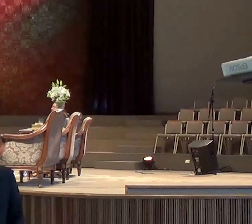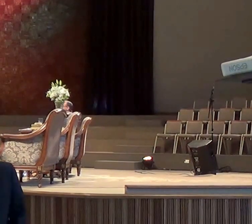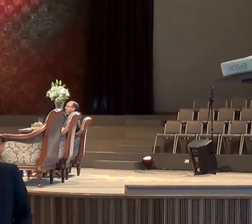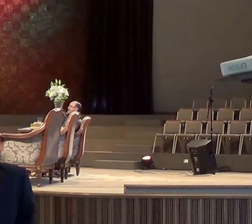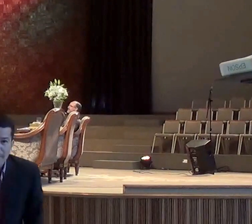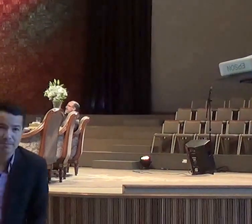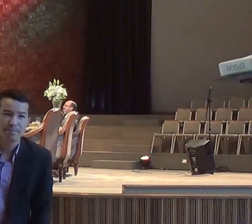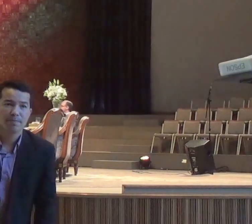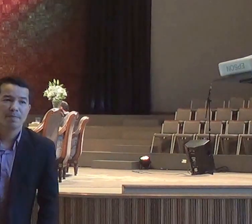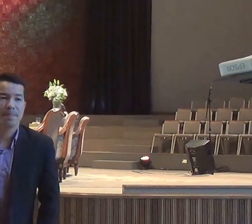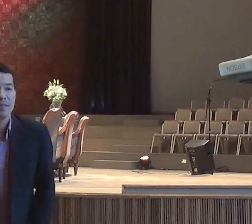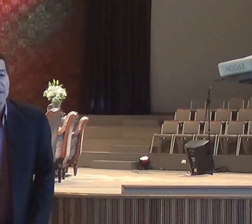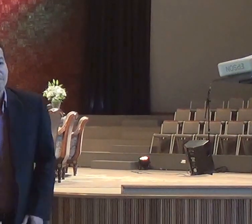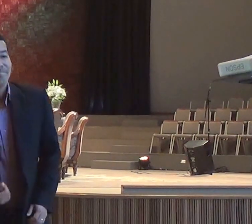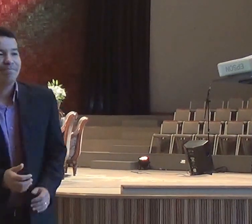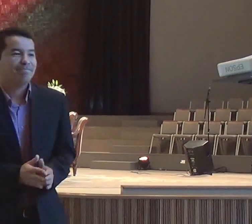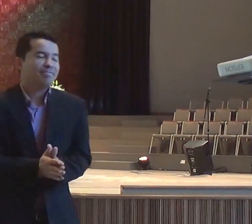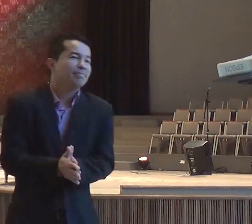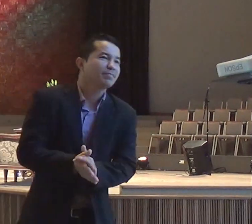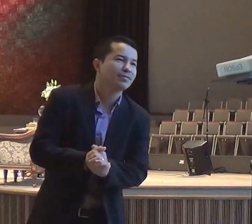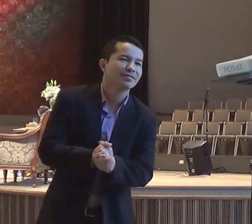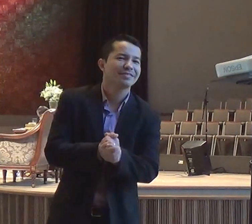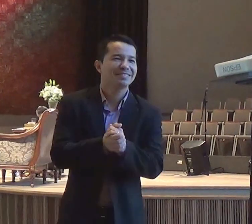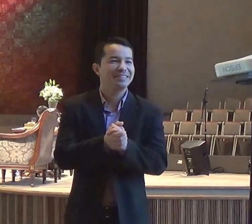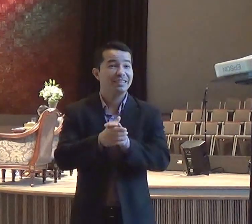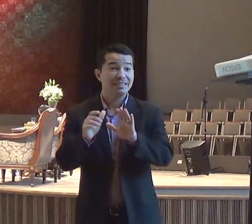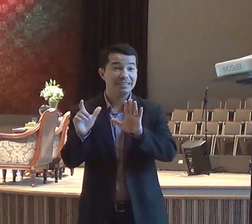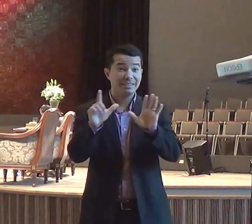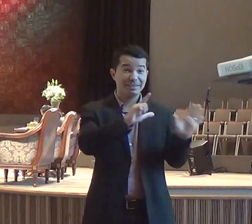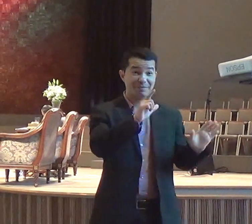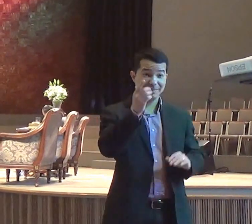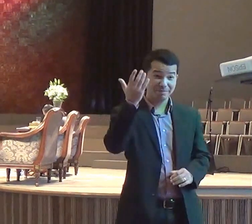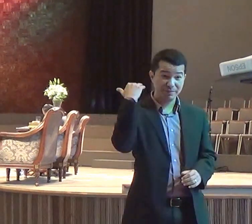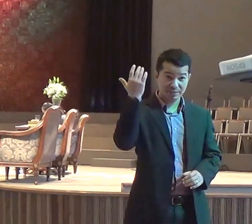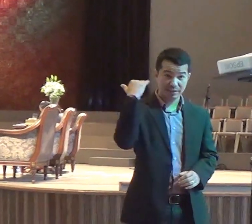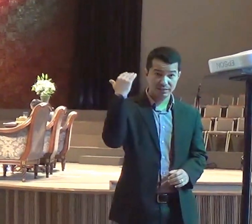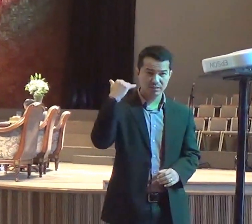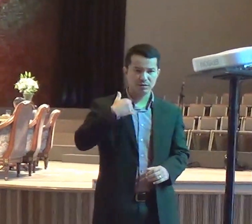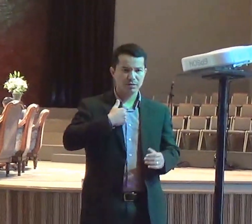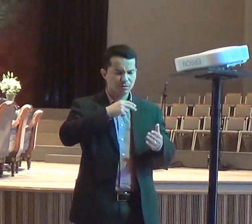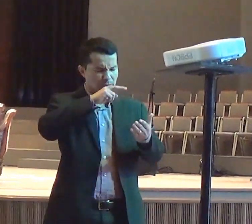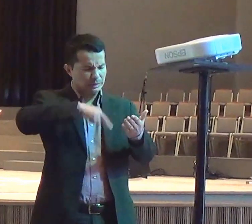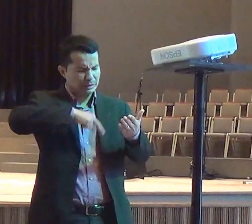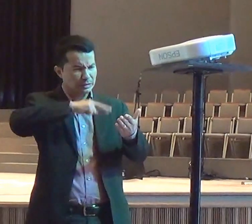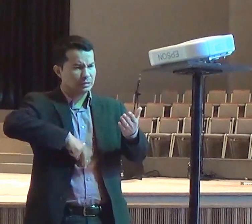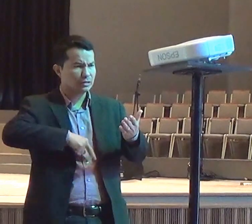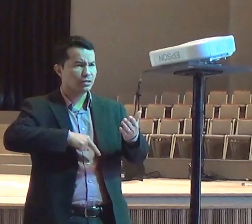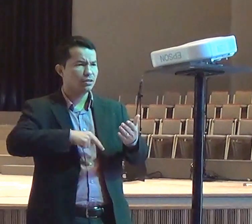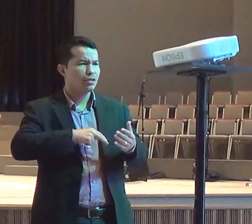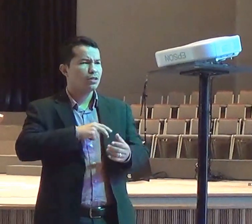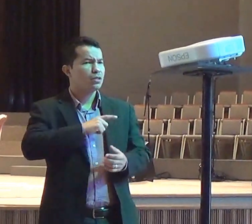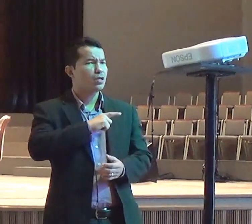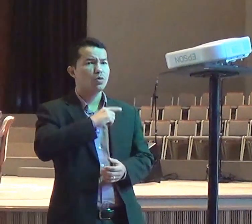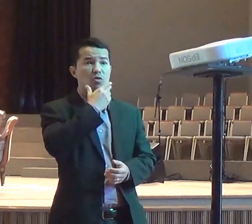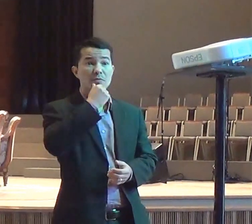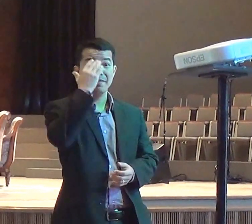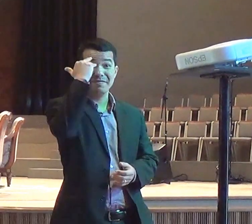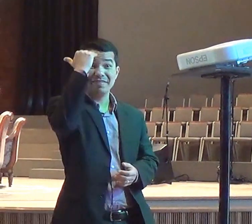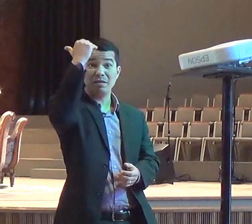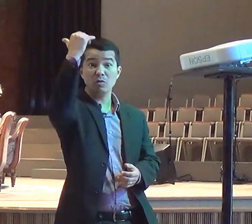Semana passada, eu estava lendo um livro do Bill Hybels, onde ele contava